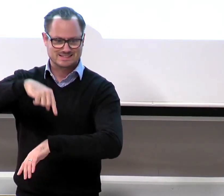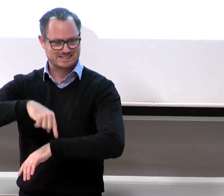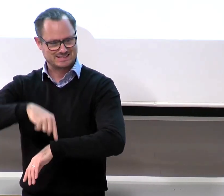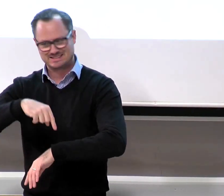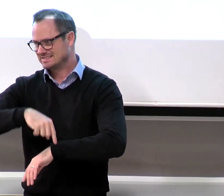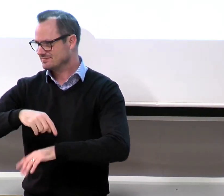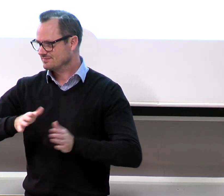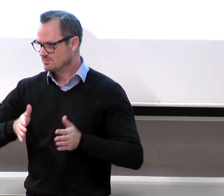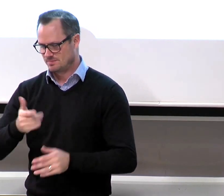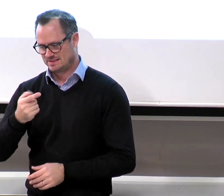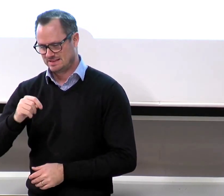Sen blandar man olika tempus.